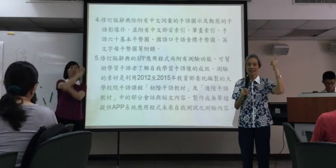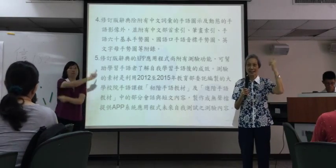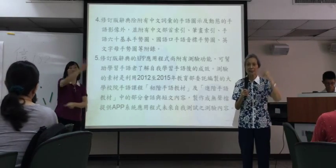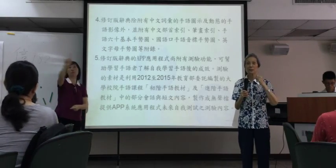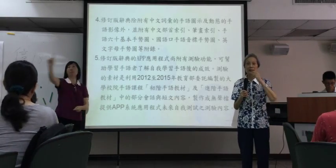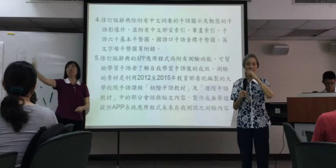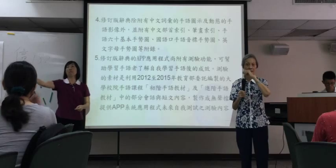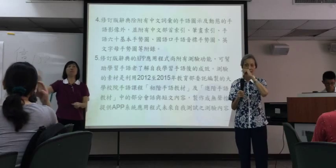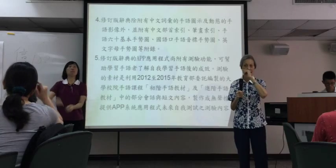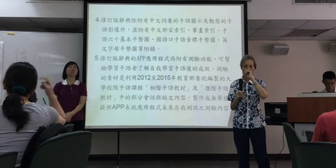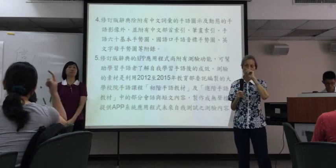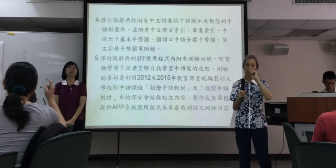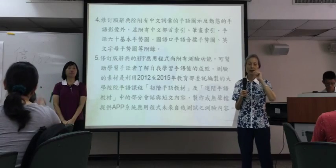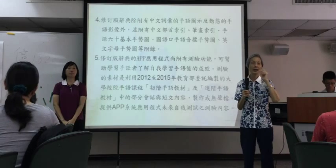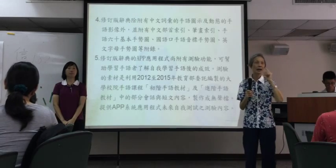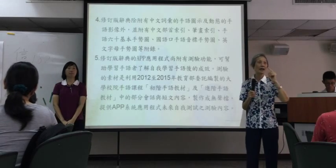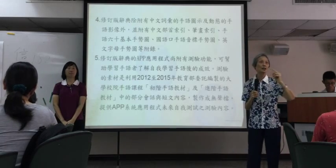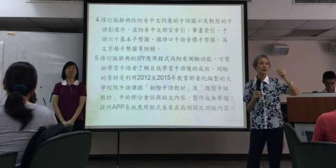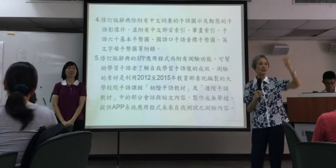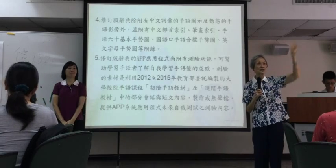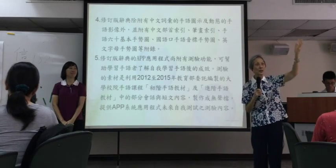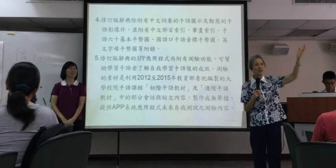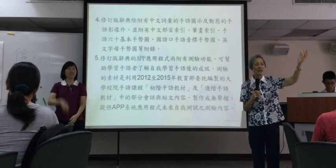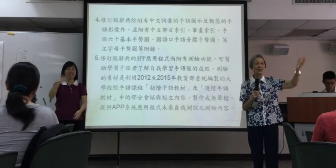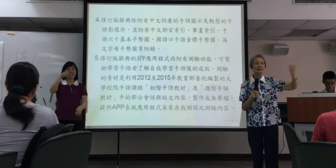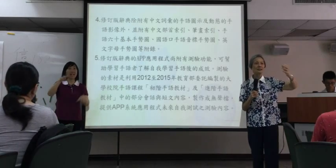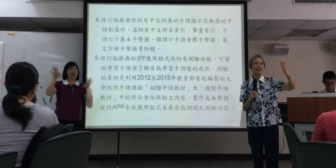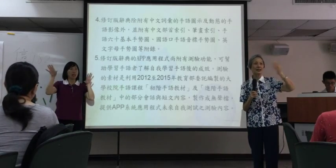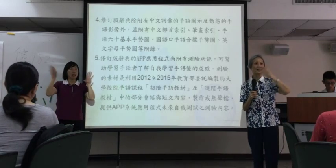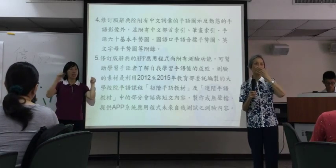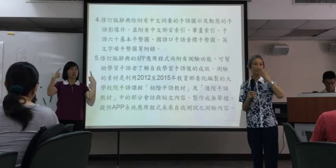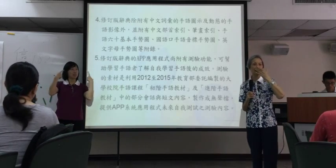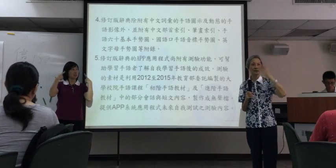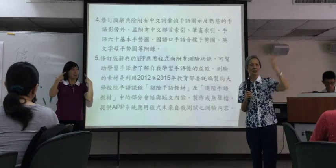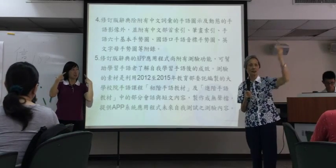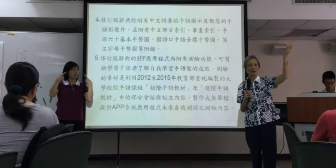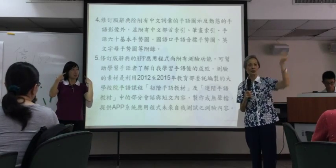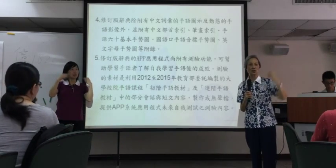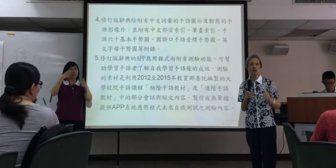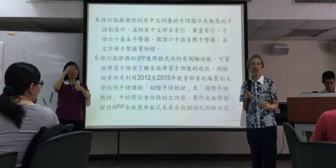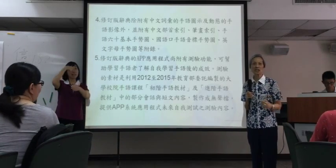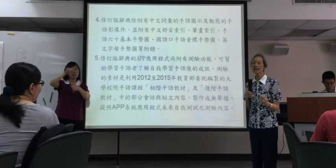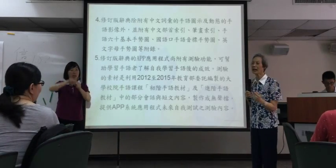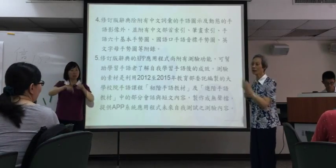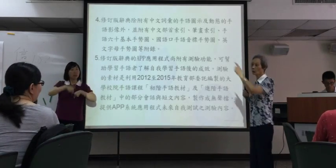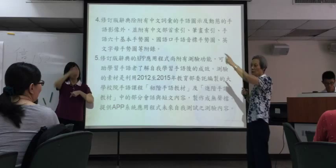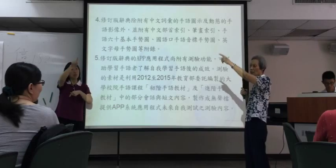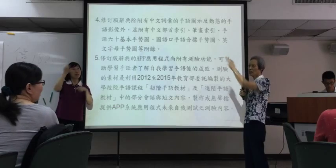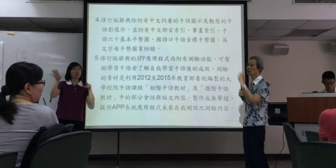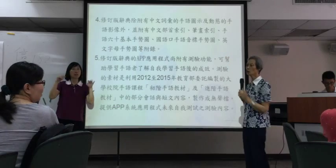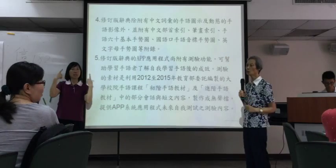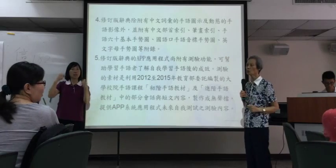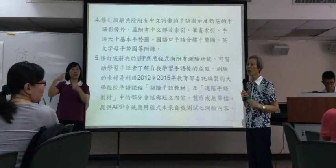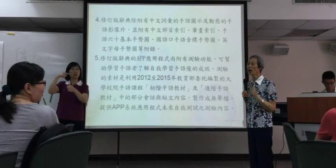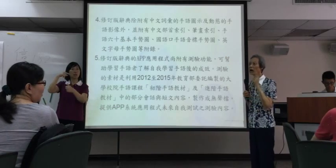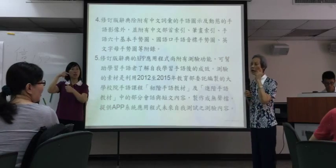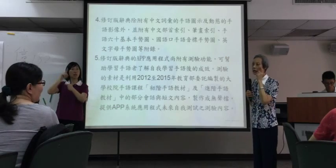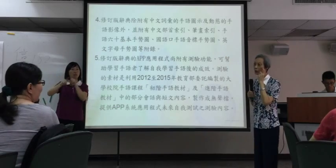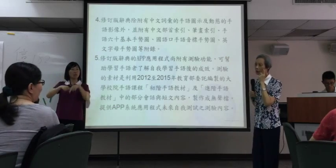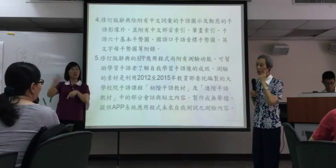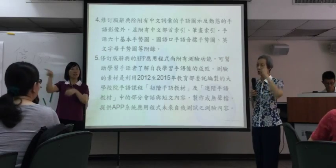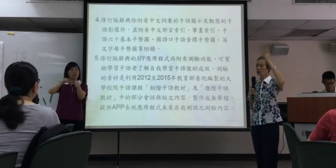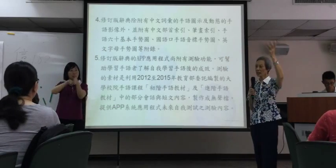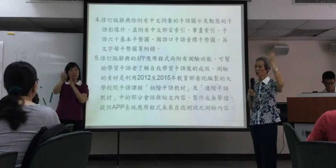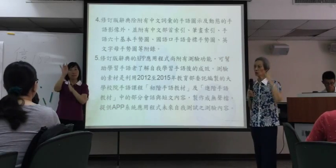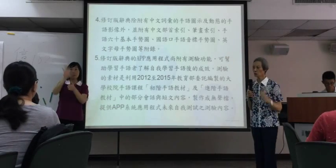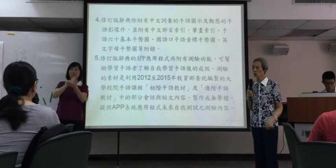者一人一本，哦，还有资源，特教资源中心啦，啊，我们系图啦，啊，